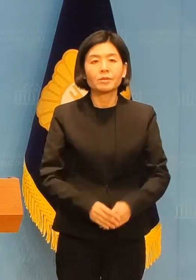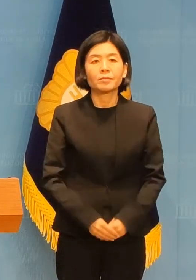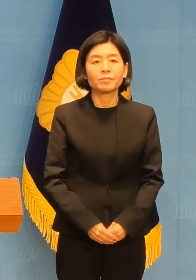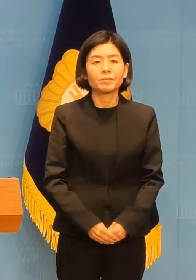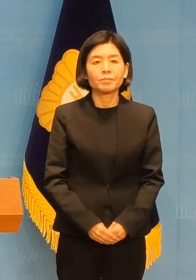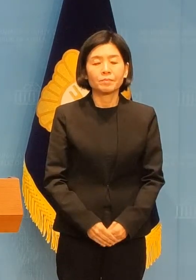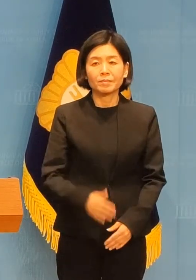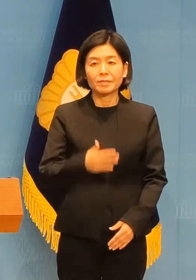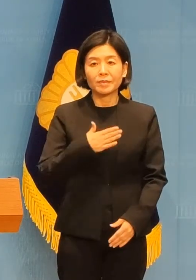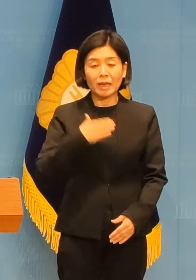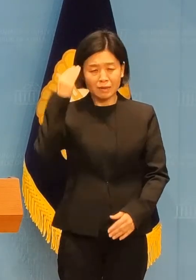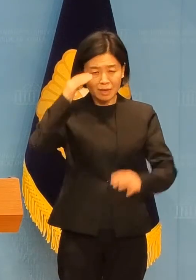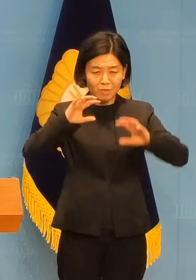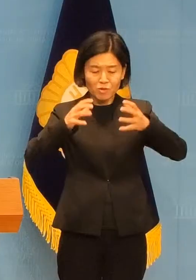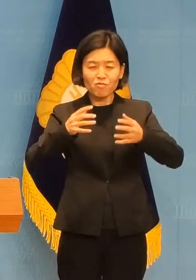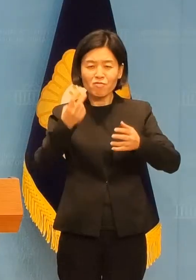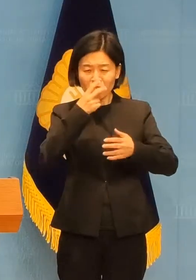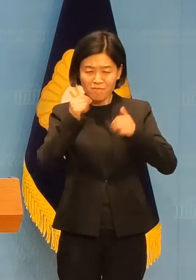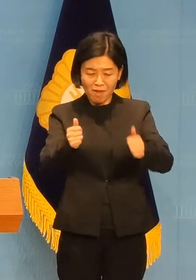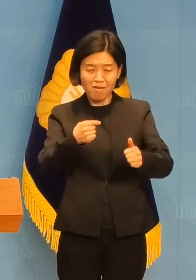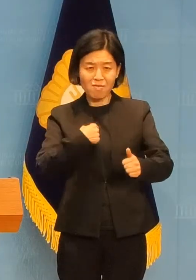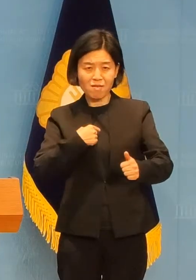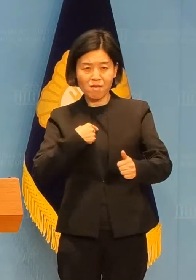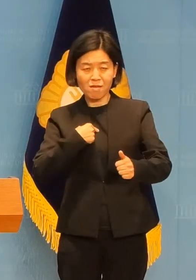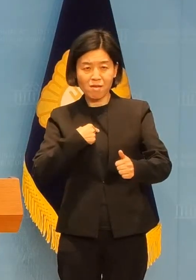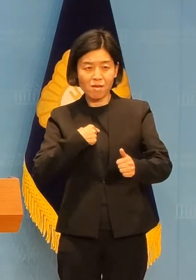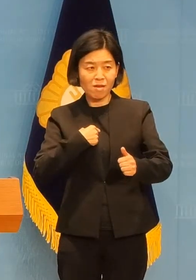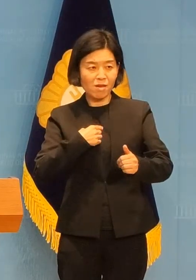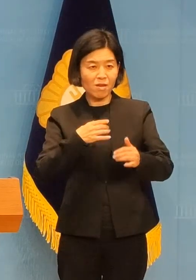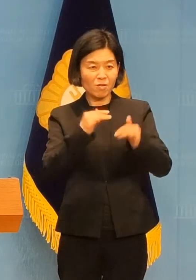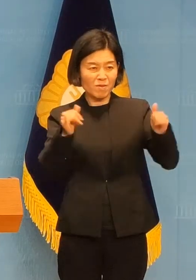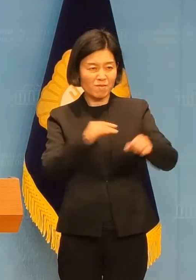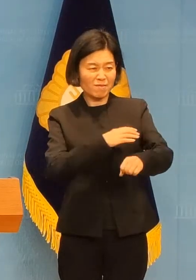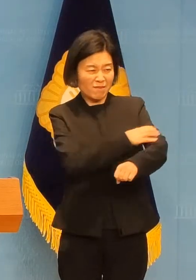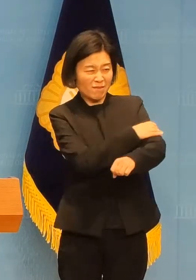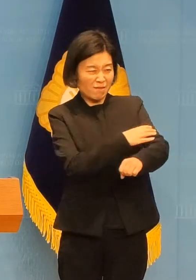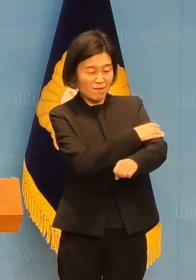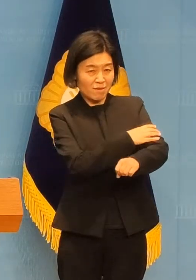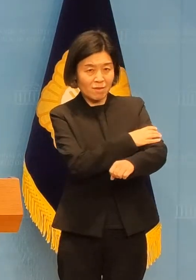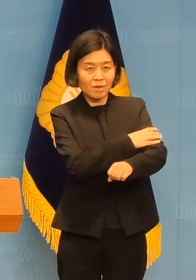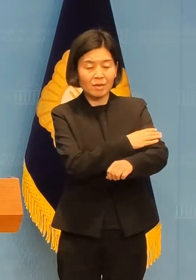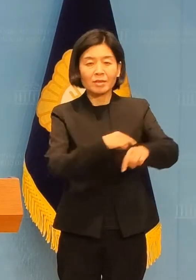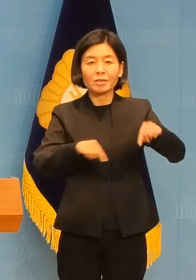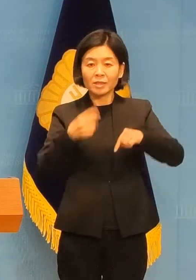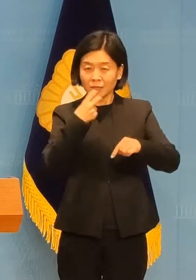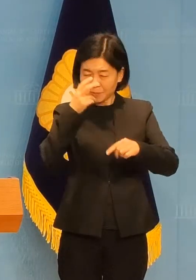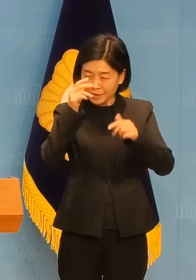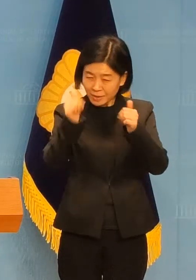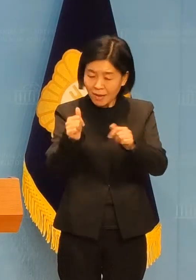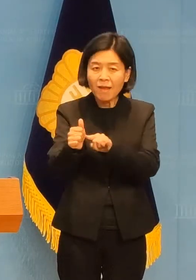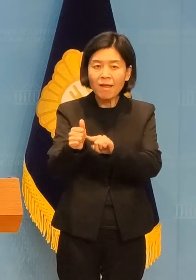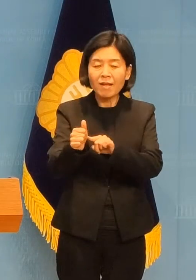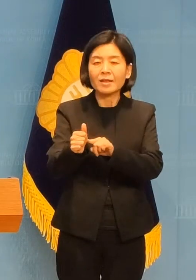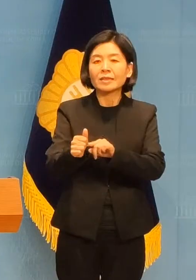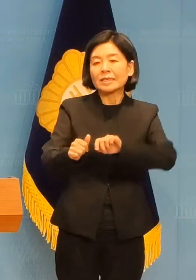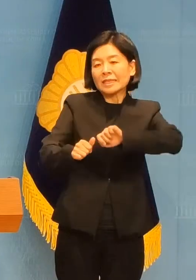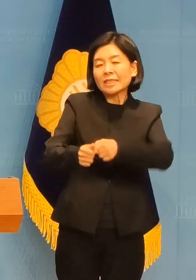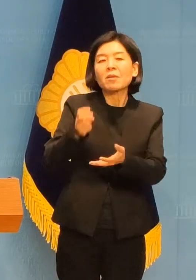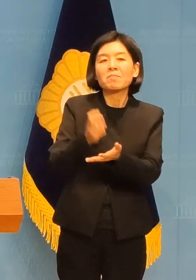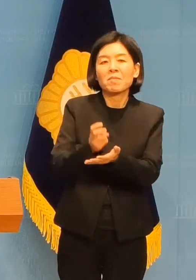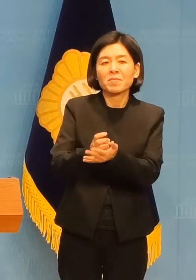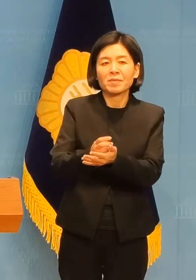나 대한민국 검사야. 국민 위에 군림했던 정치검찰, 검사징계법으로 특권을